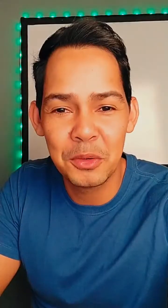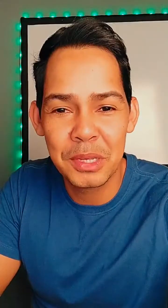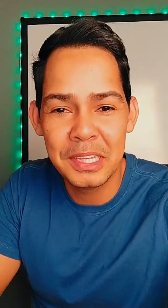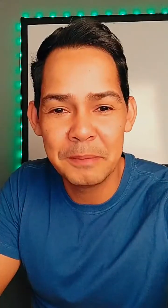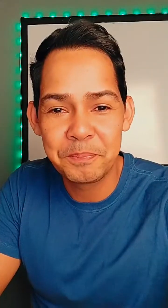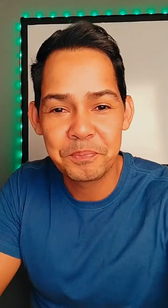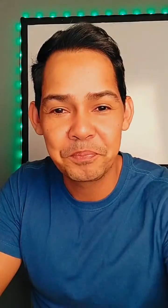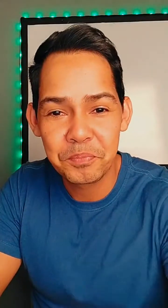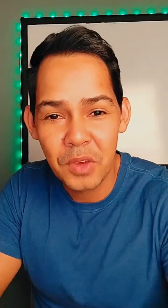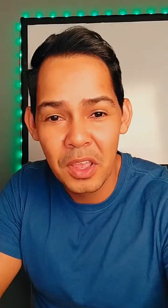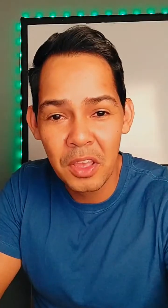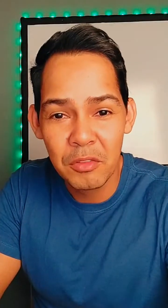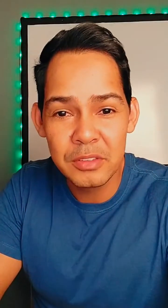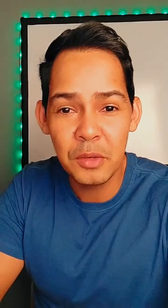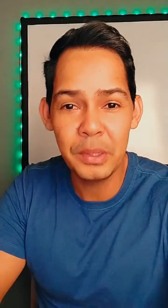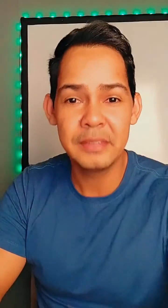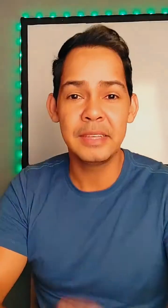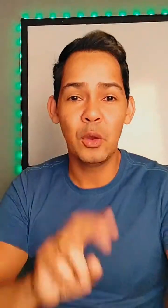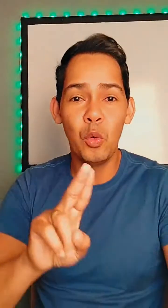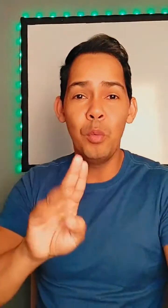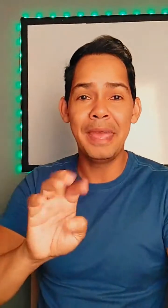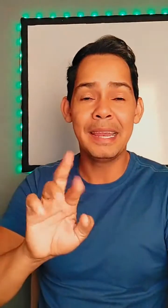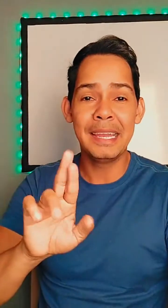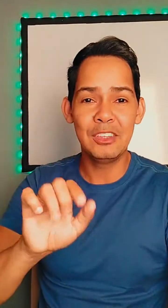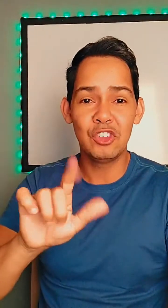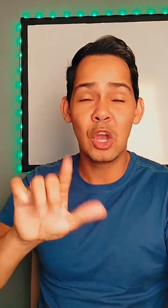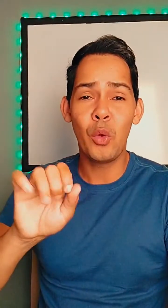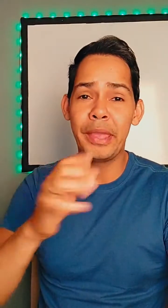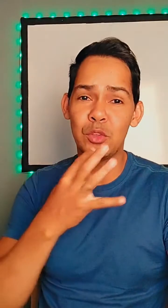aqui. Você conhecer Uberlândia? Conheço não.